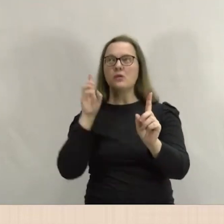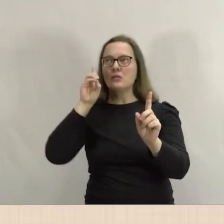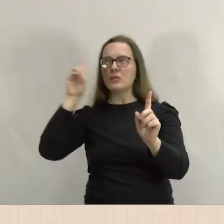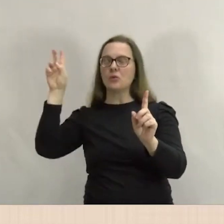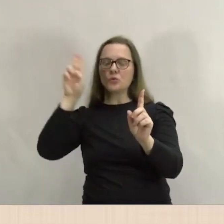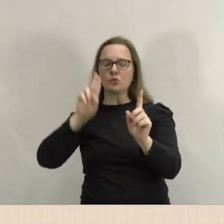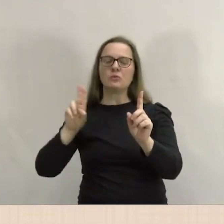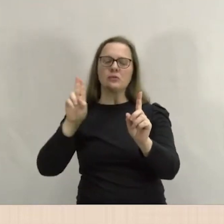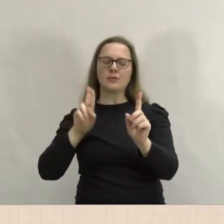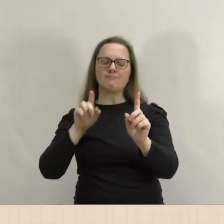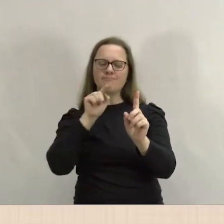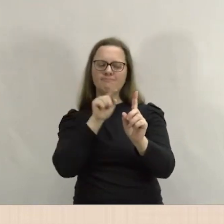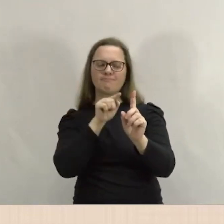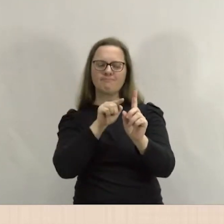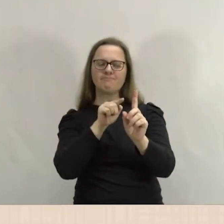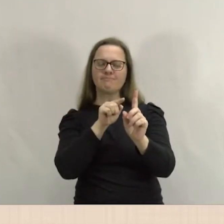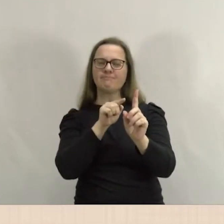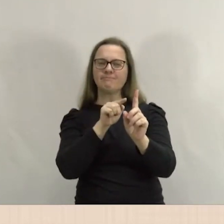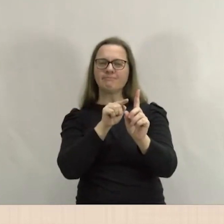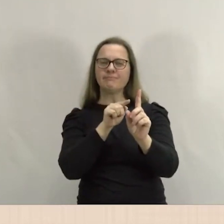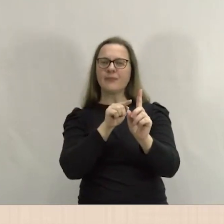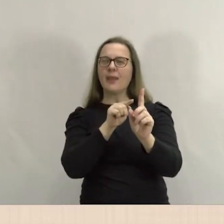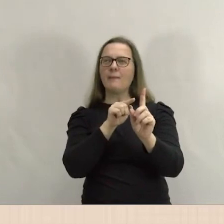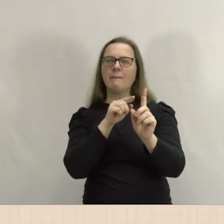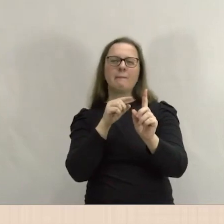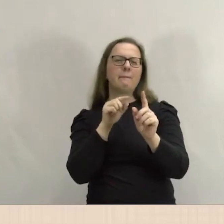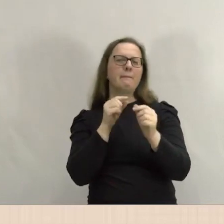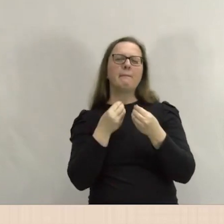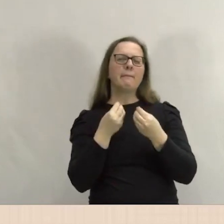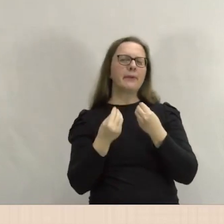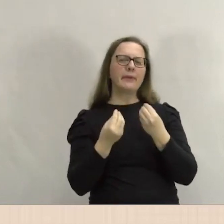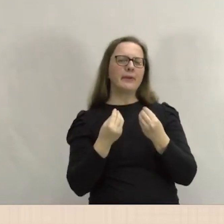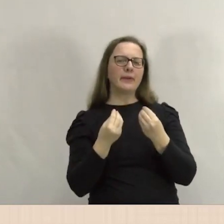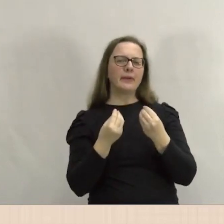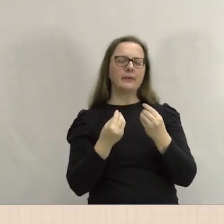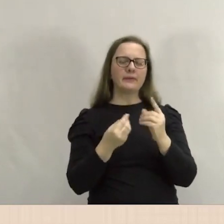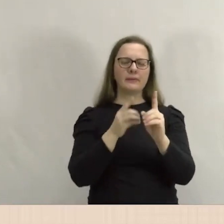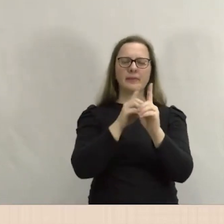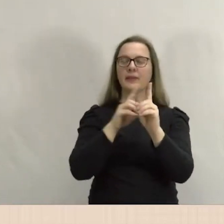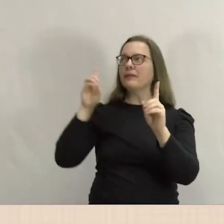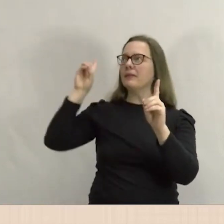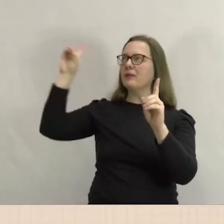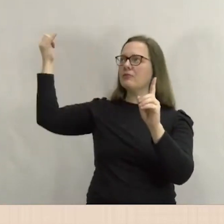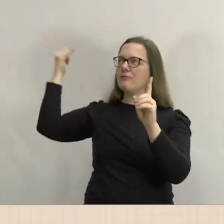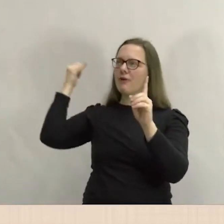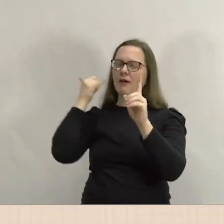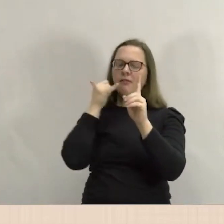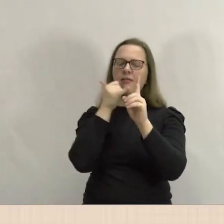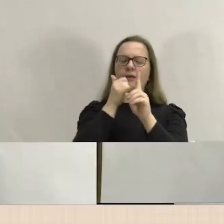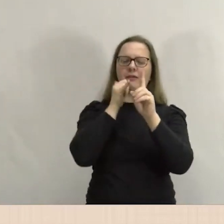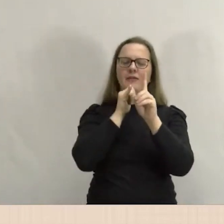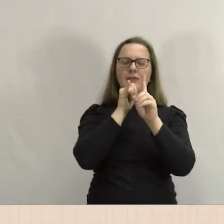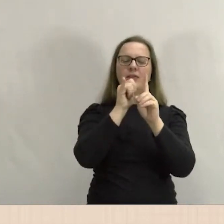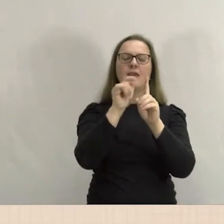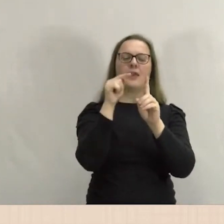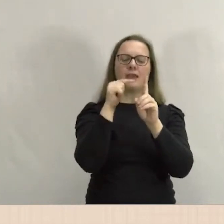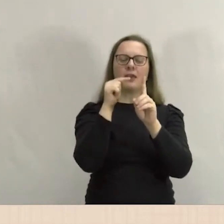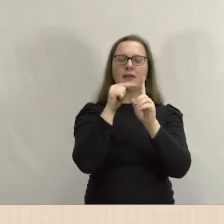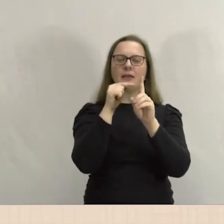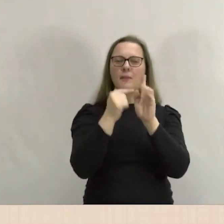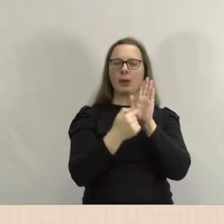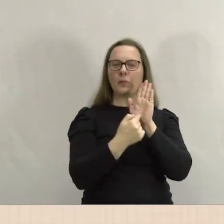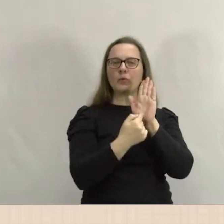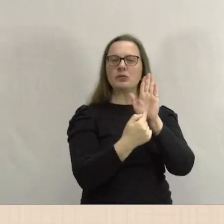momento, como uma luz que brilha na noite escura dando direção. Irmãos, isso